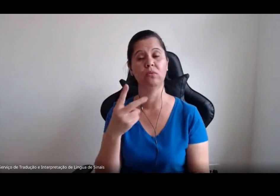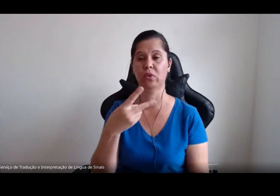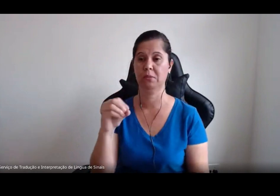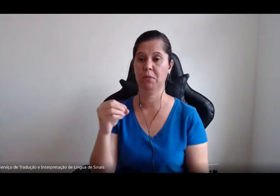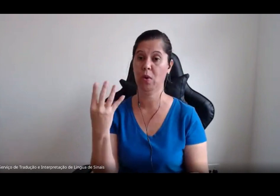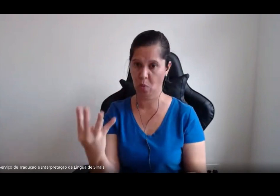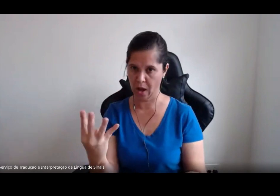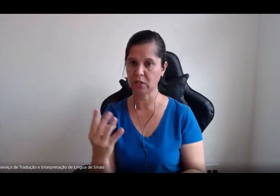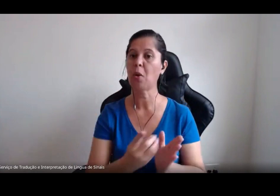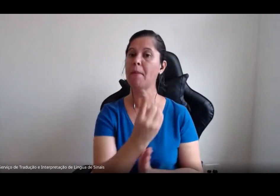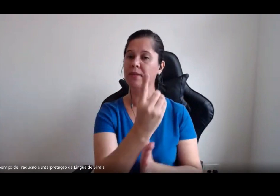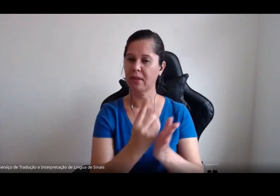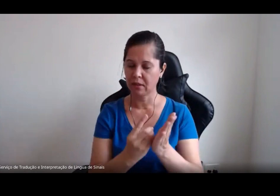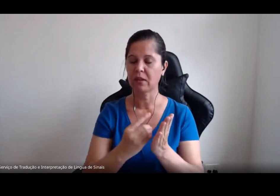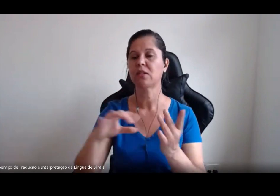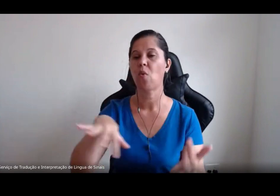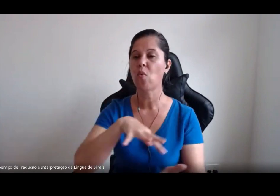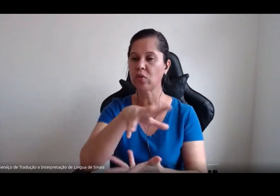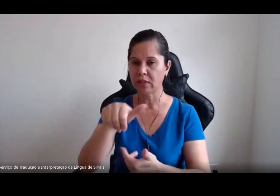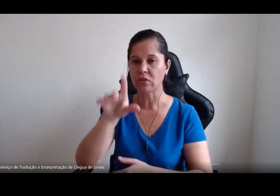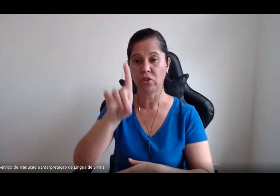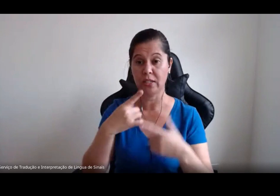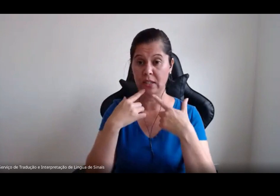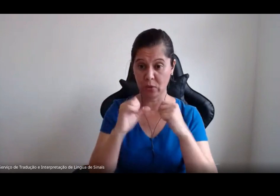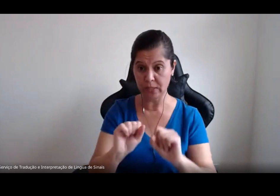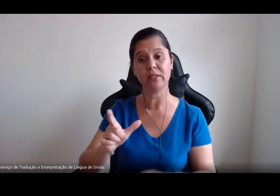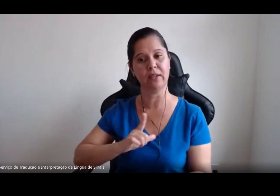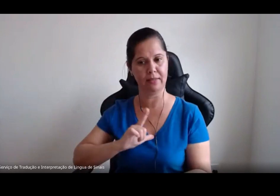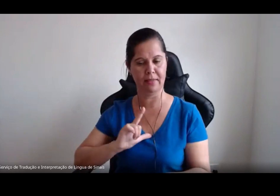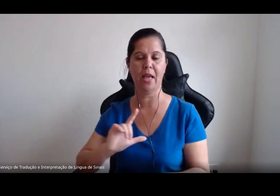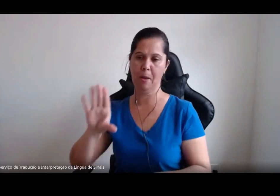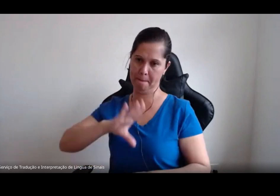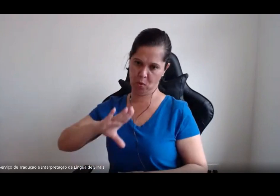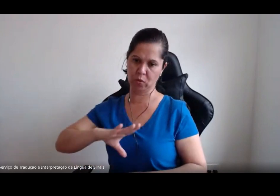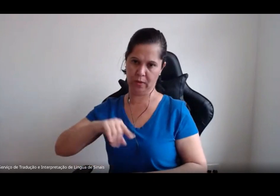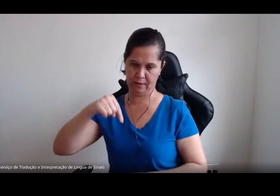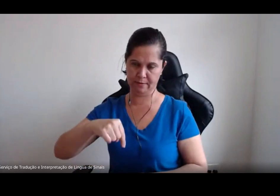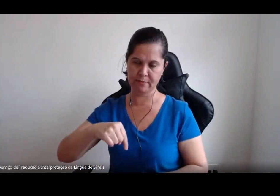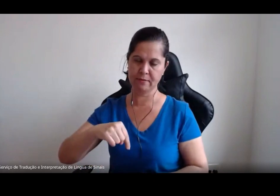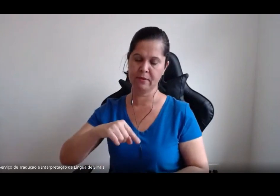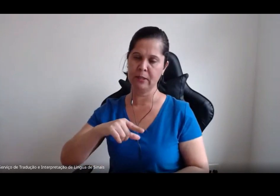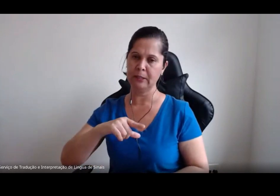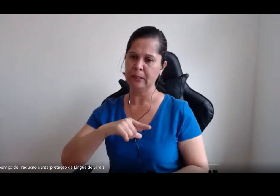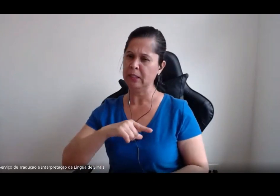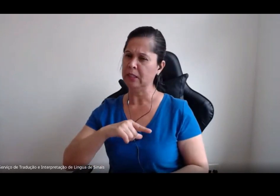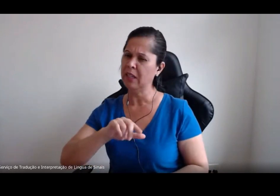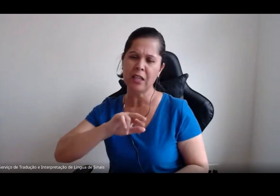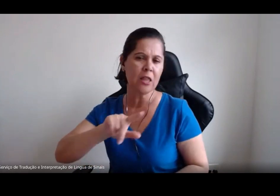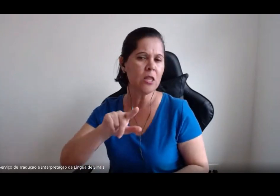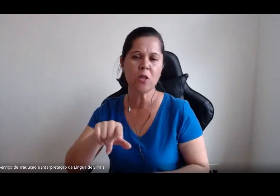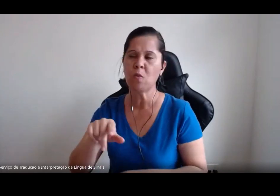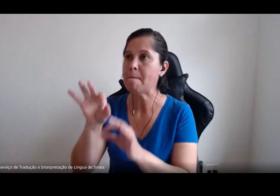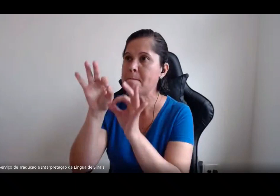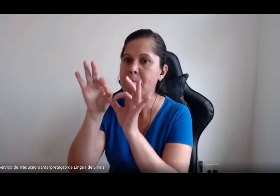ou 2004. Mas a Declaração Universal dos Direitos Linguísticos, que nós temos versão em português brasileiro, inclusive,